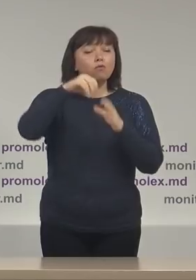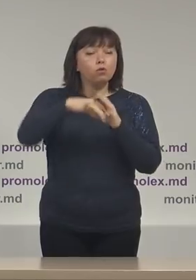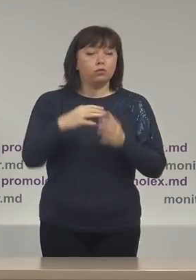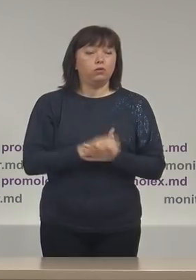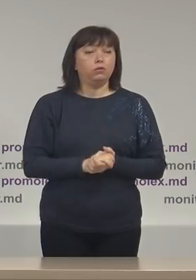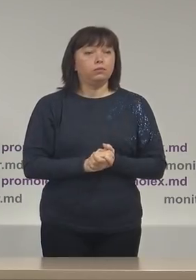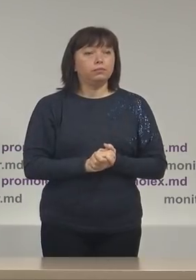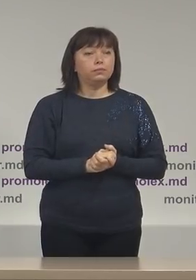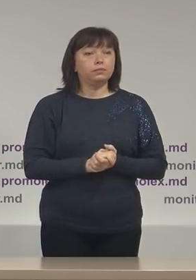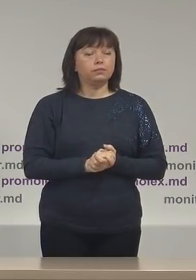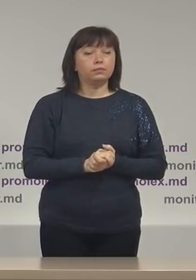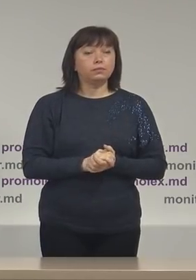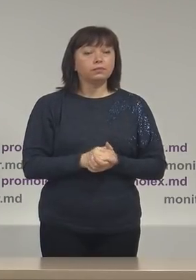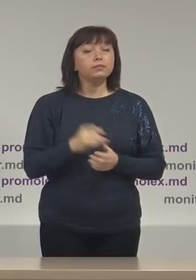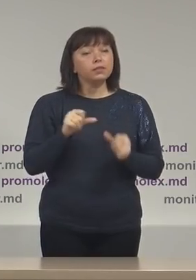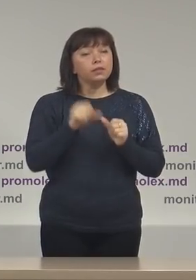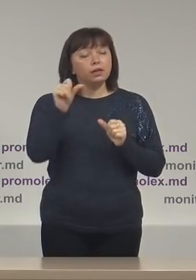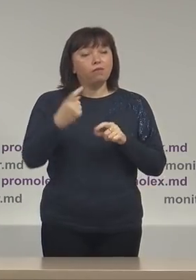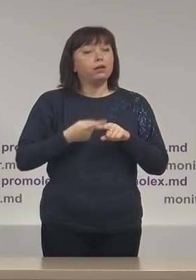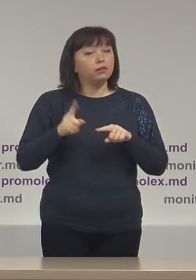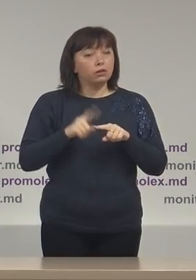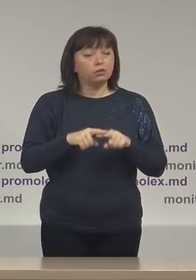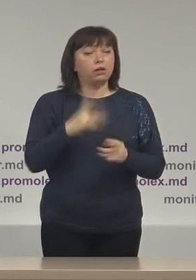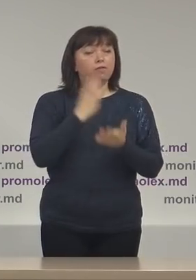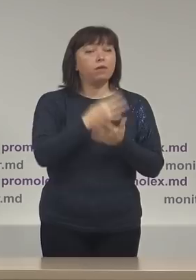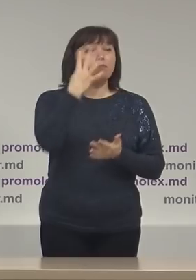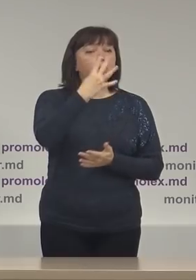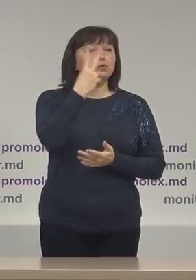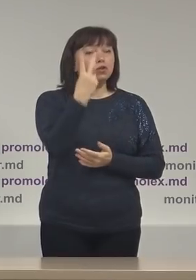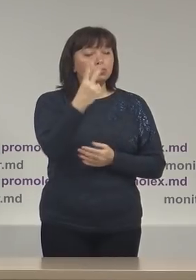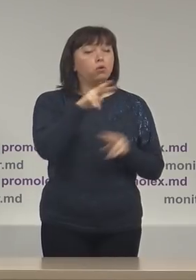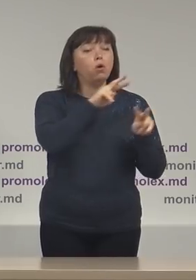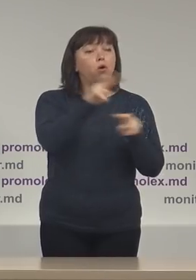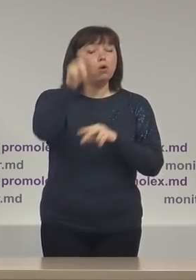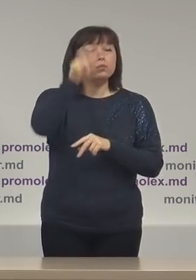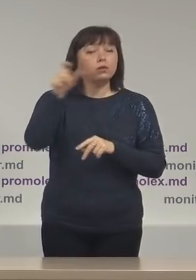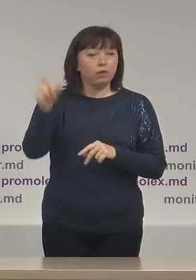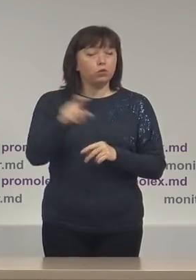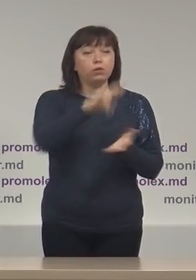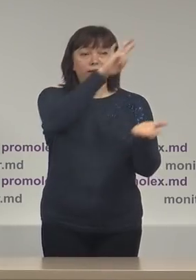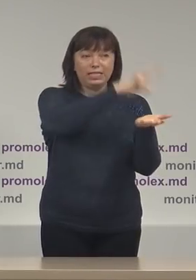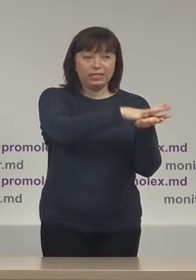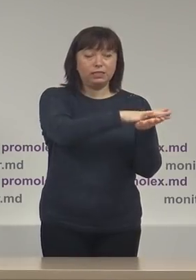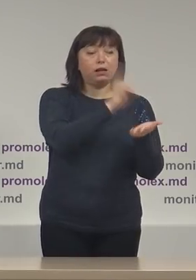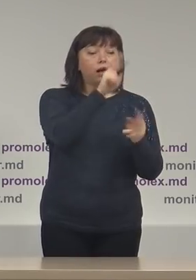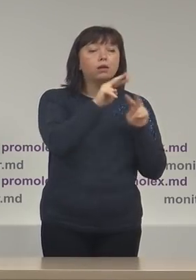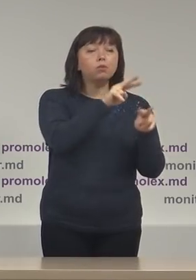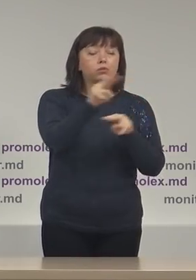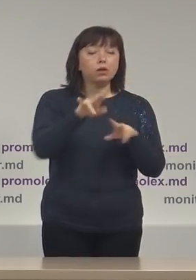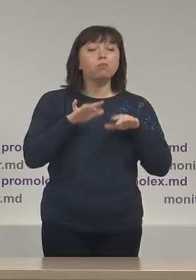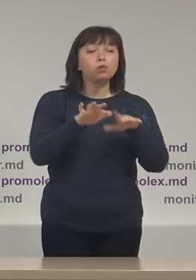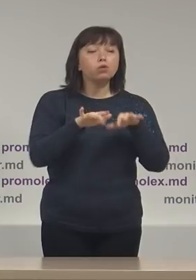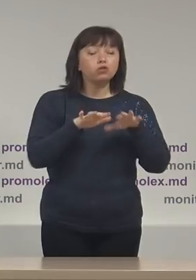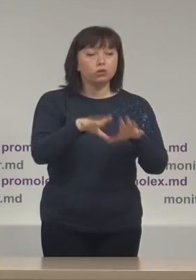totalizarea rezultatelor. În afară de aceasta, avem 42 observatori statici care monitorizează